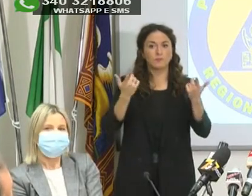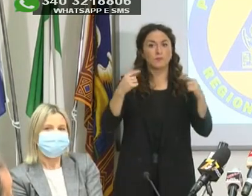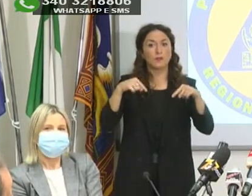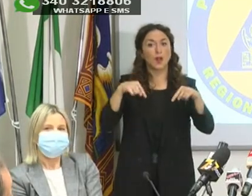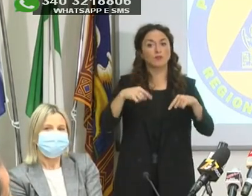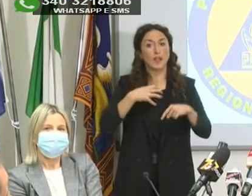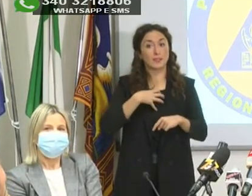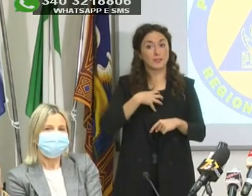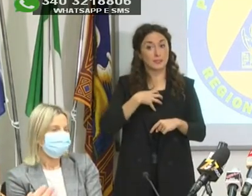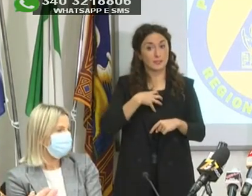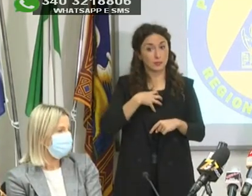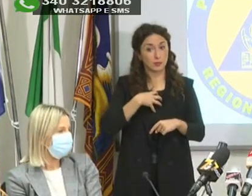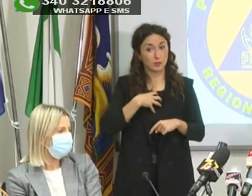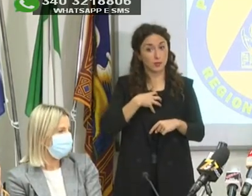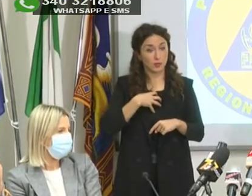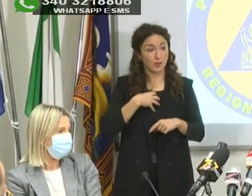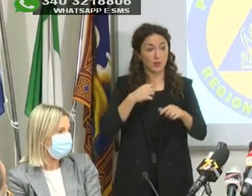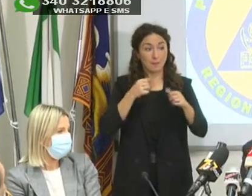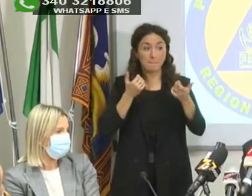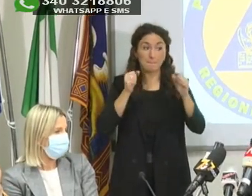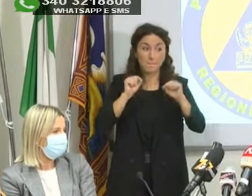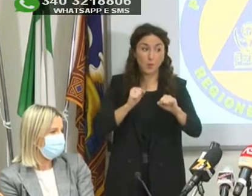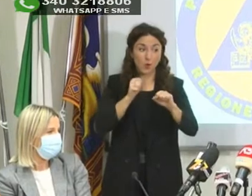Da oggi, assessore, potresti parlare anche al tuo posto, ma